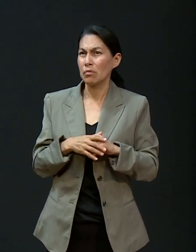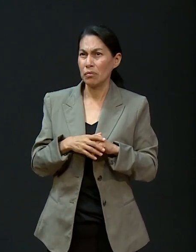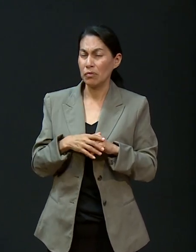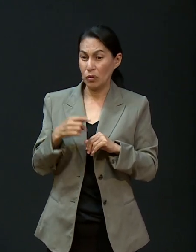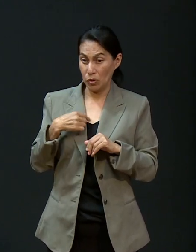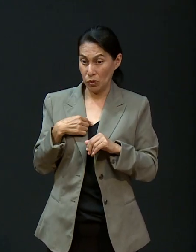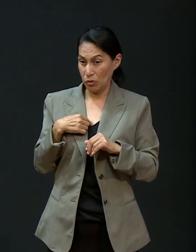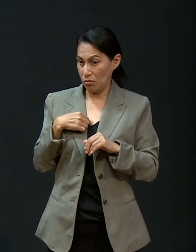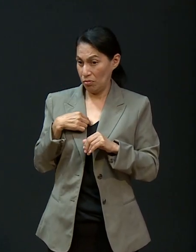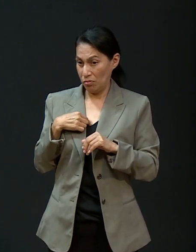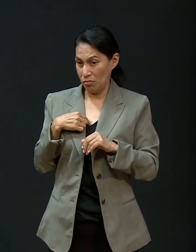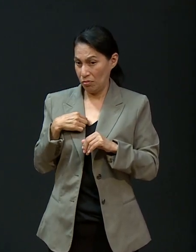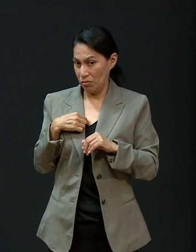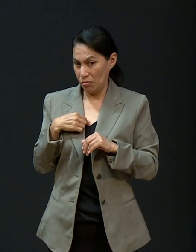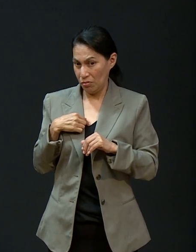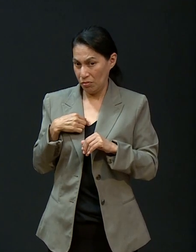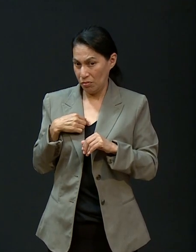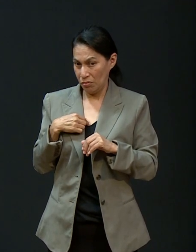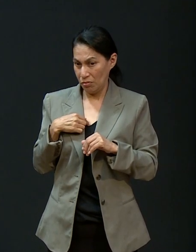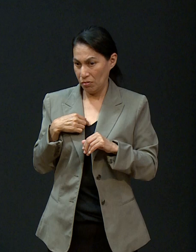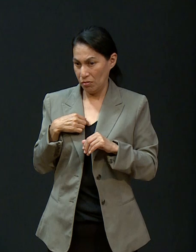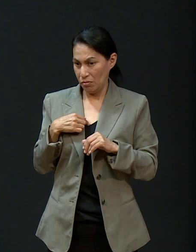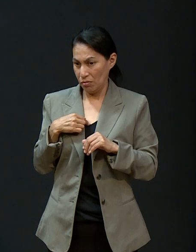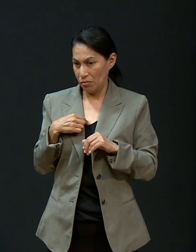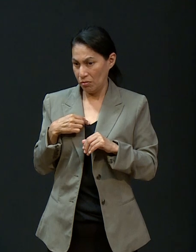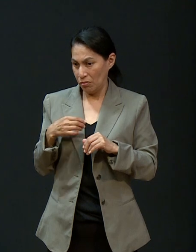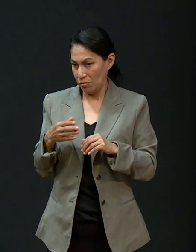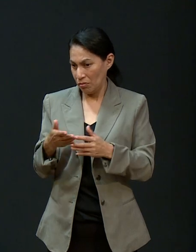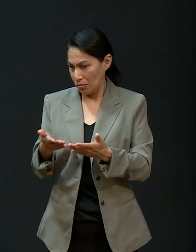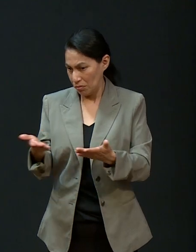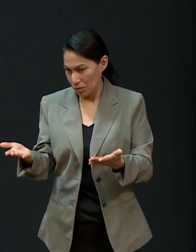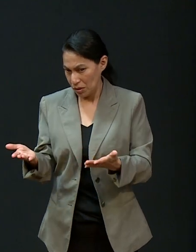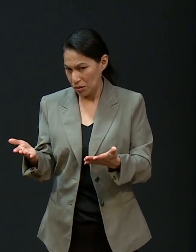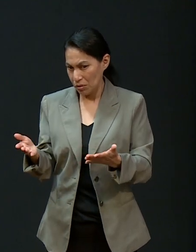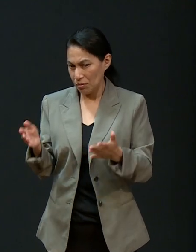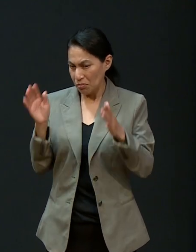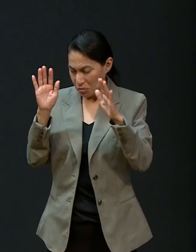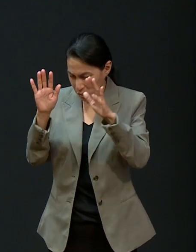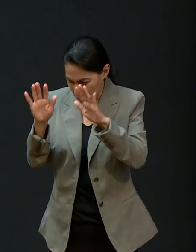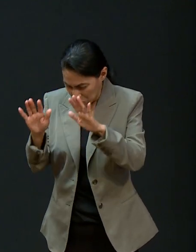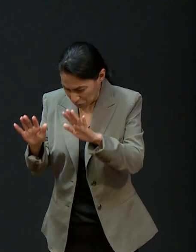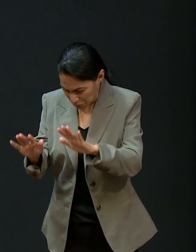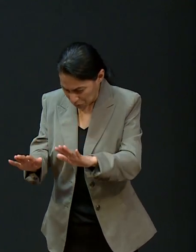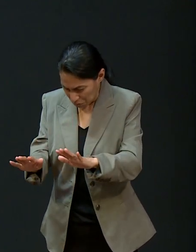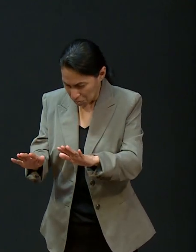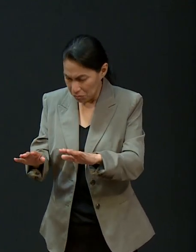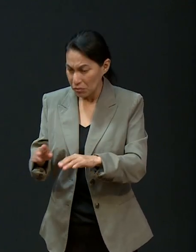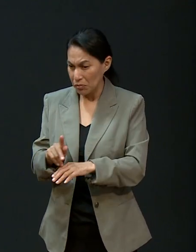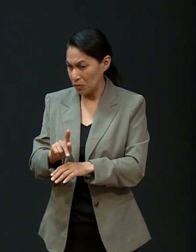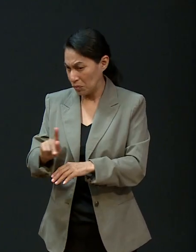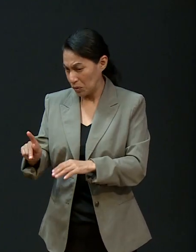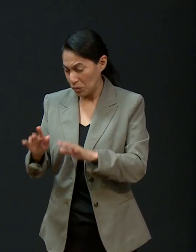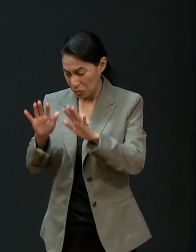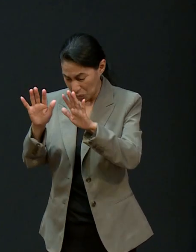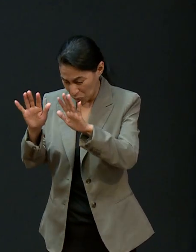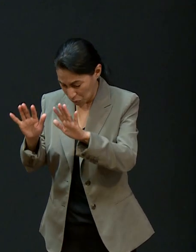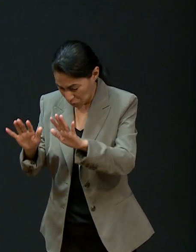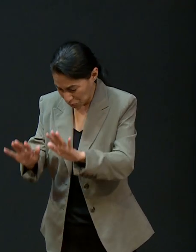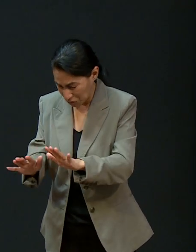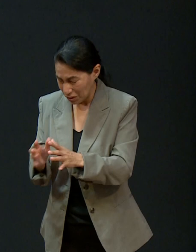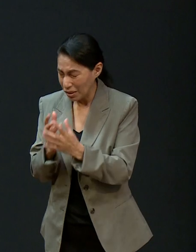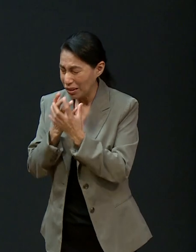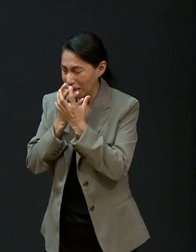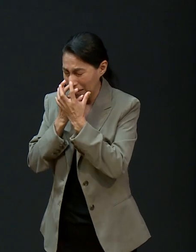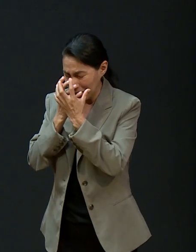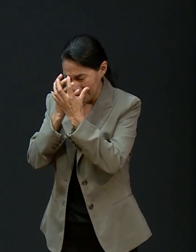haces lo mejor, pero en el piso, así, ¿cómo se dice, deitada? Postrada. Ah, postrada en el